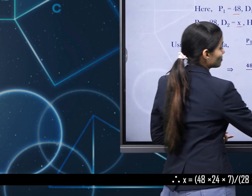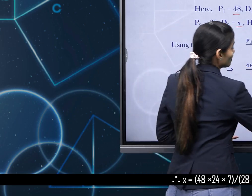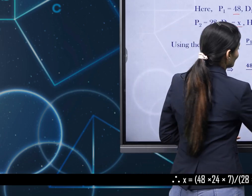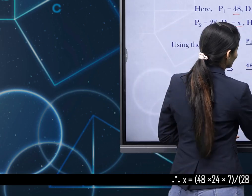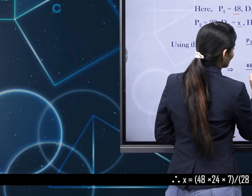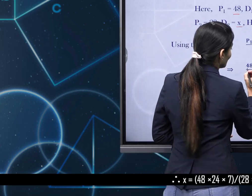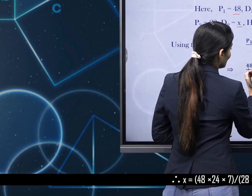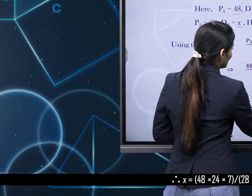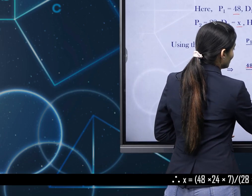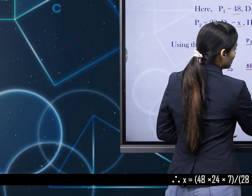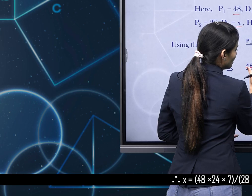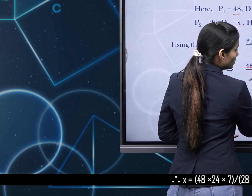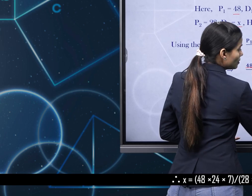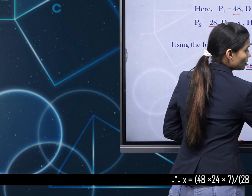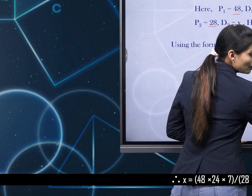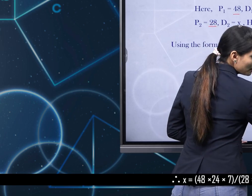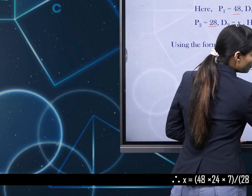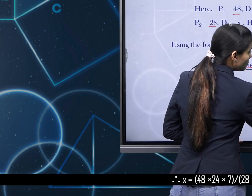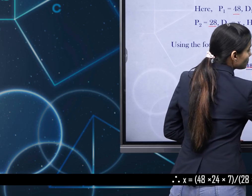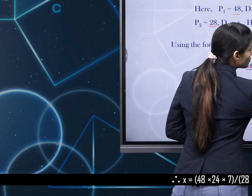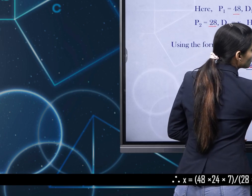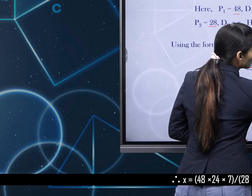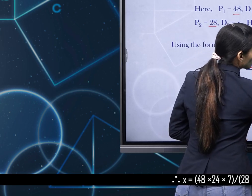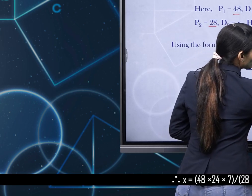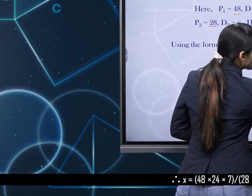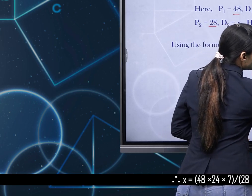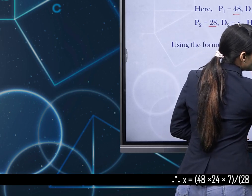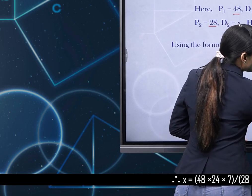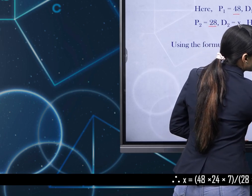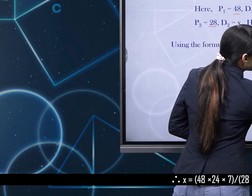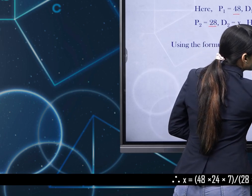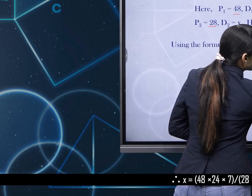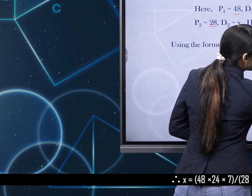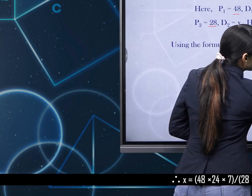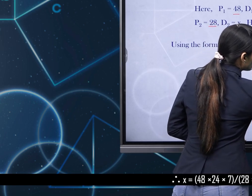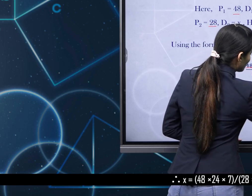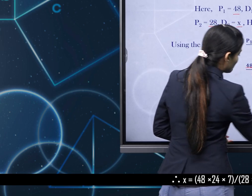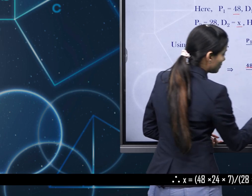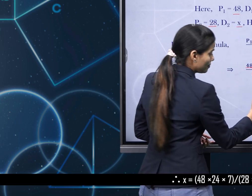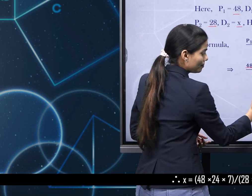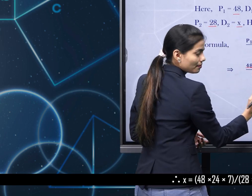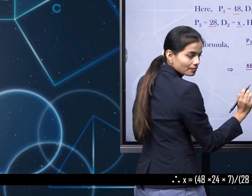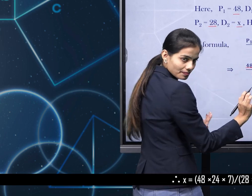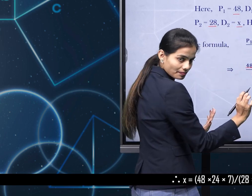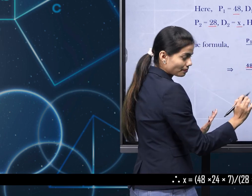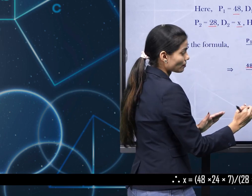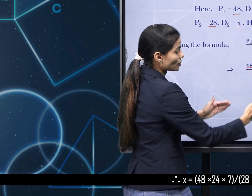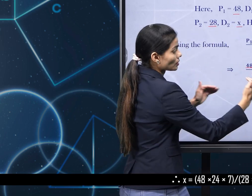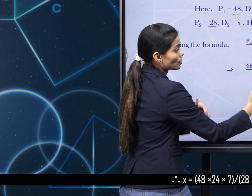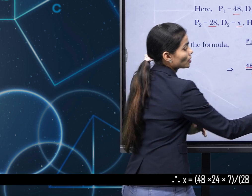म्हणून x बरोबर 48 गुणिले 24 गुणिले 7 भागिले 28 गुणिले 8 बरोबर 36